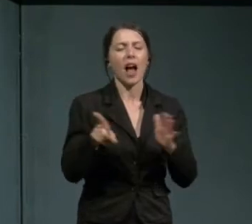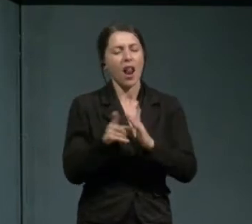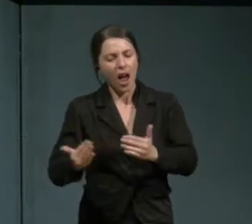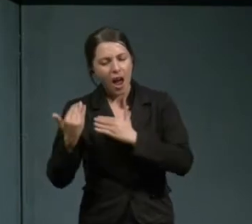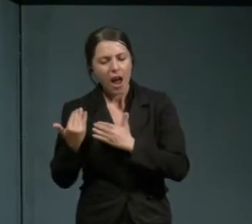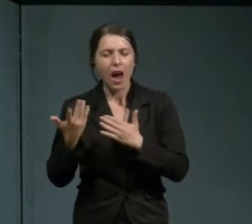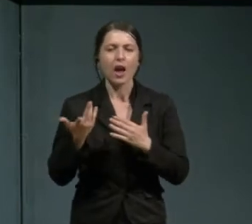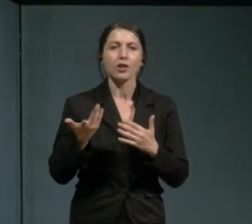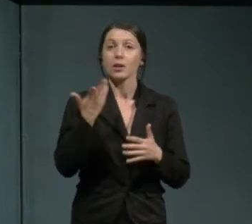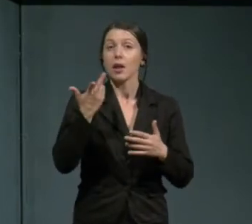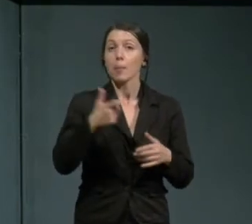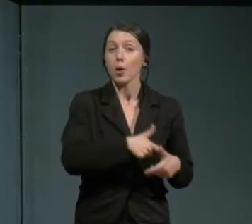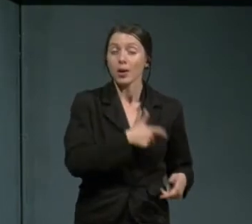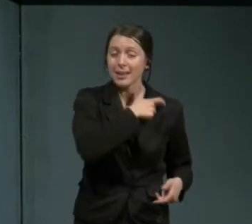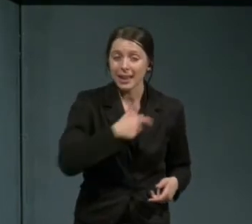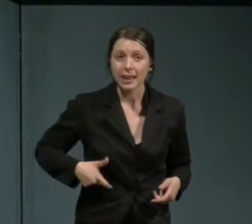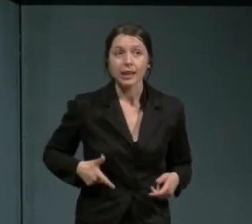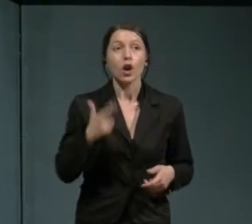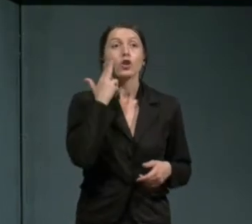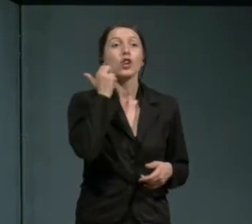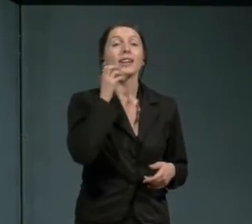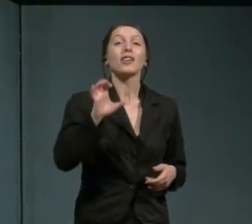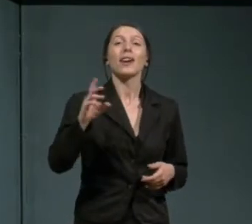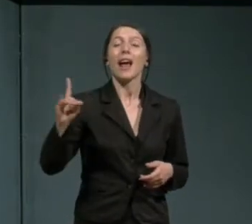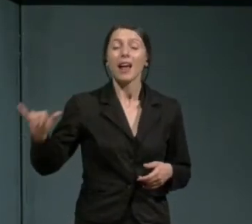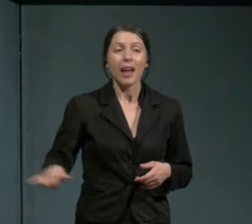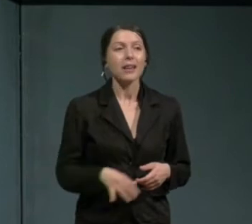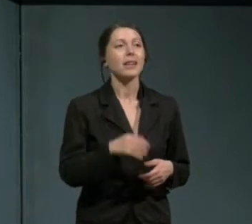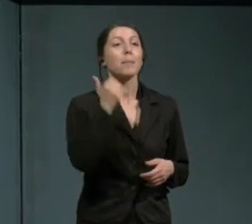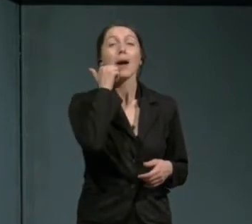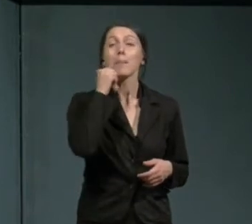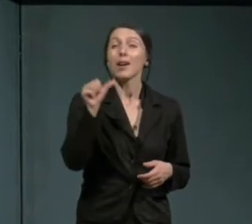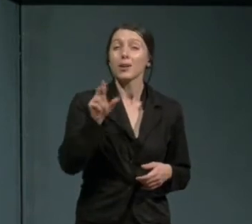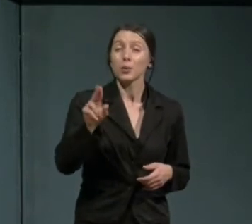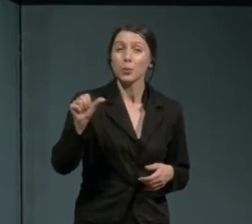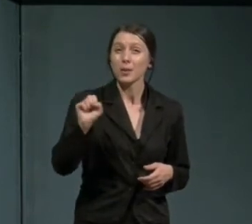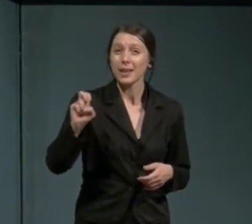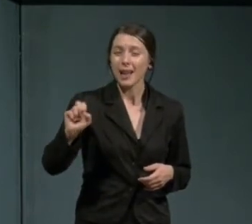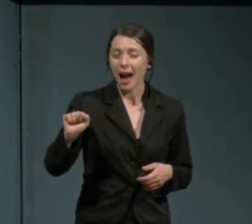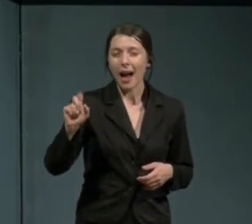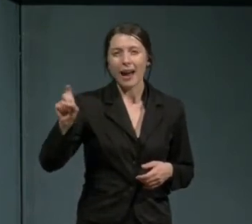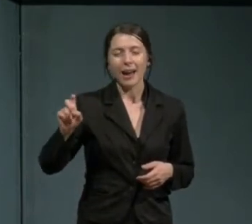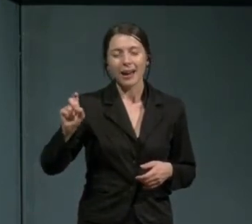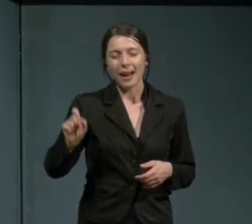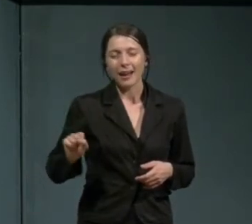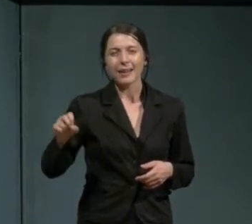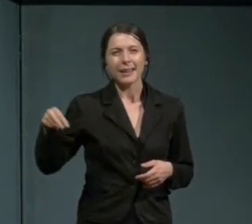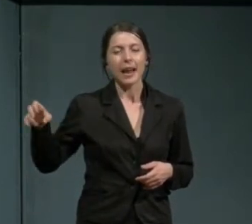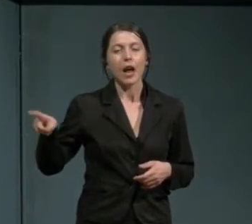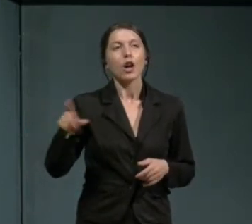legge per esempio sindaco i genitori i genitori di eddie per esempio la madre di suzanne sono veramente dei genitori che